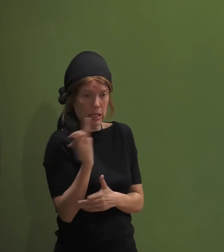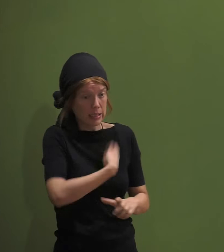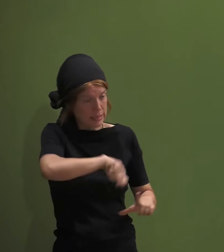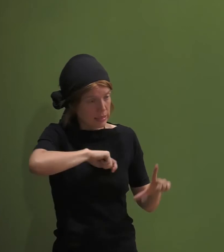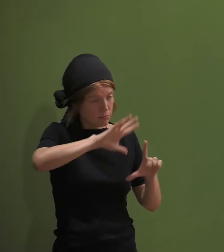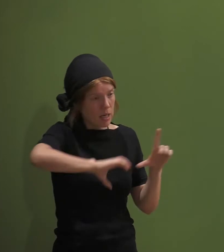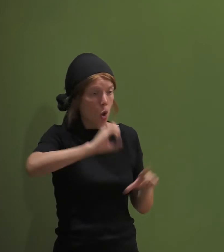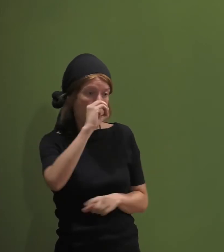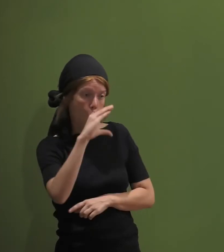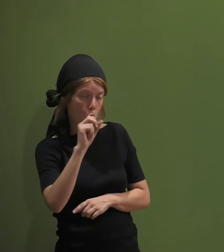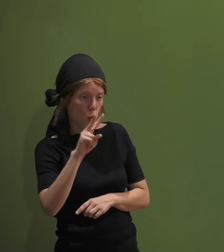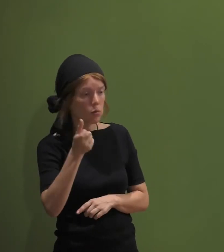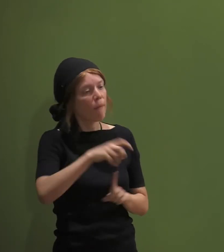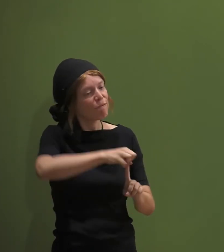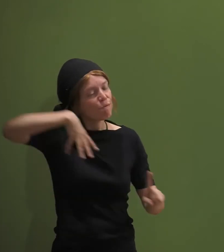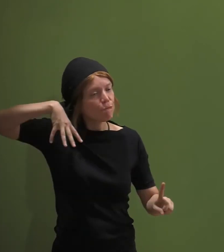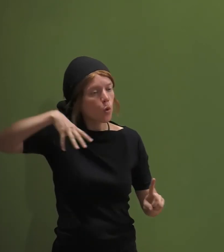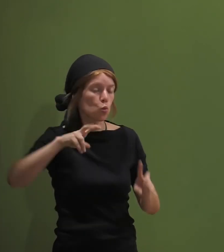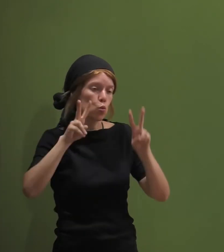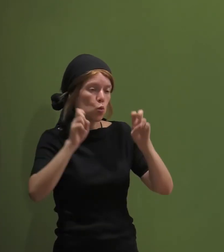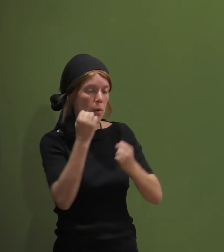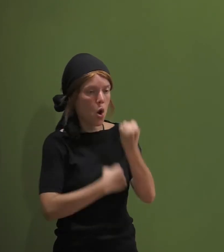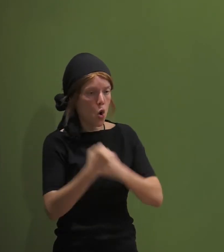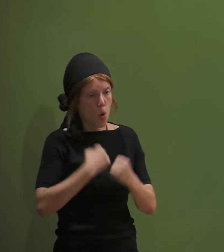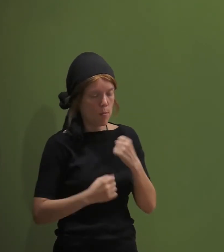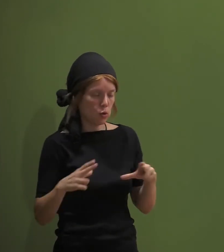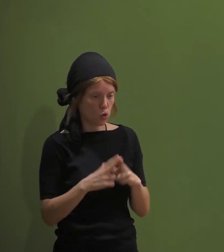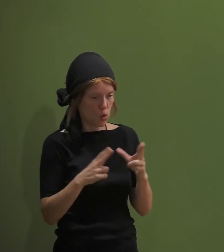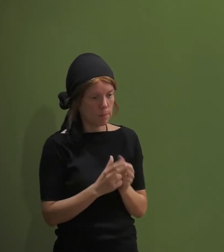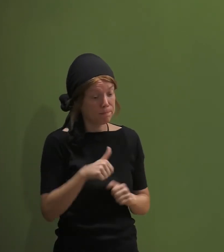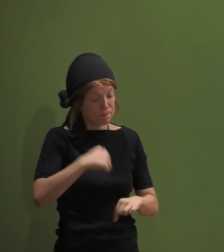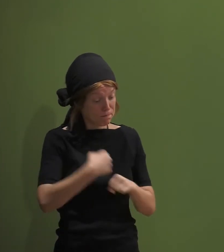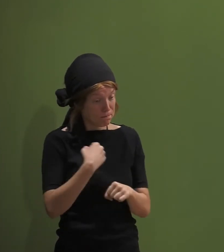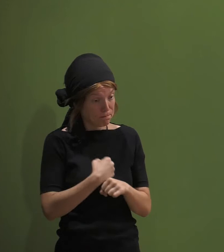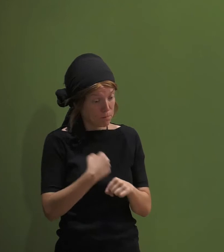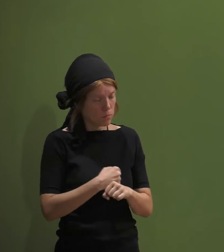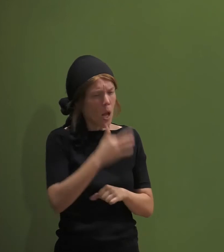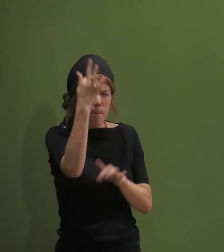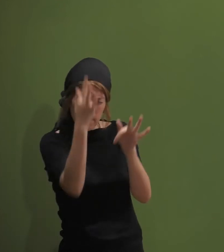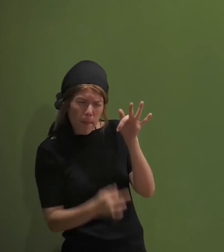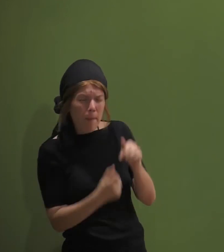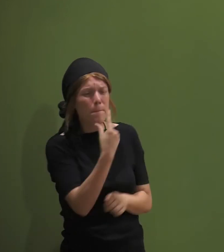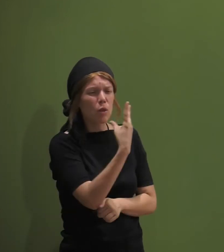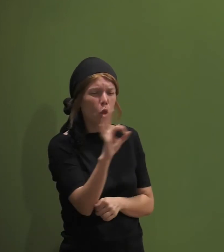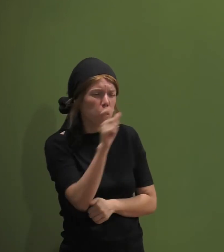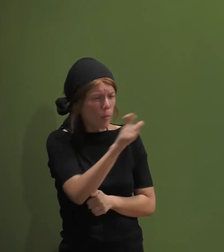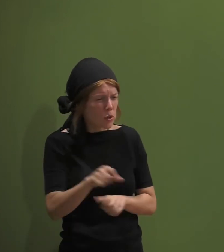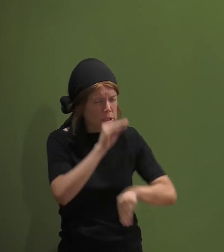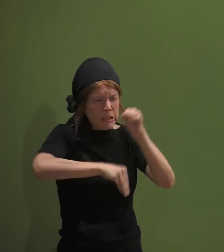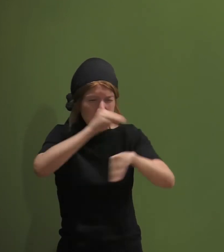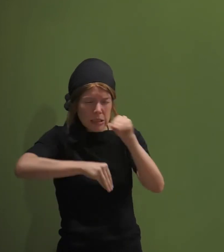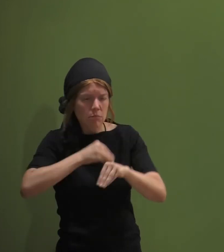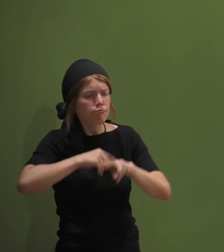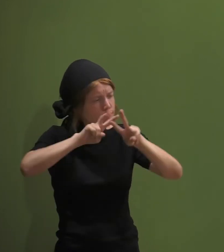España por OCU y el Foro de Nueva Economía e Innovación Social. Este trabajo, en el que se ha encuestado a más de 1.200 consumidores,